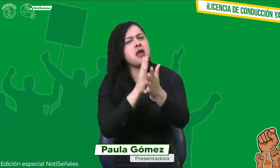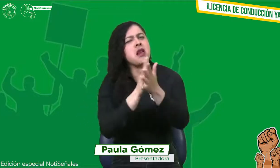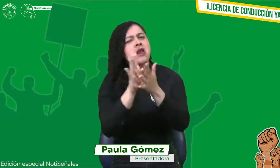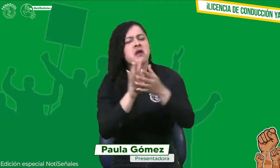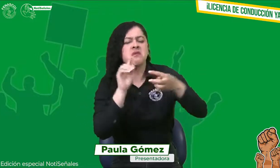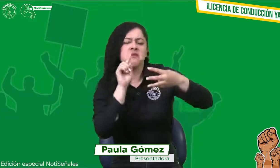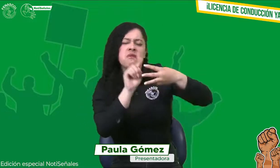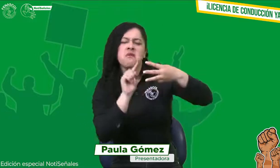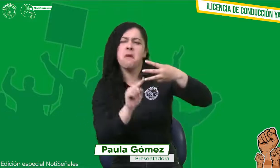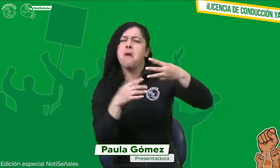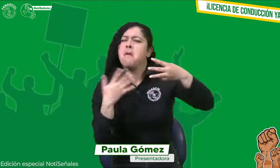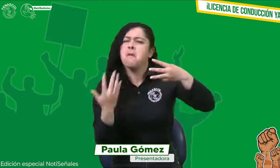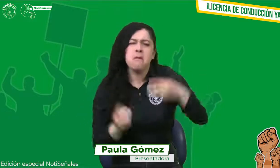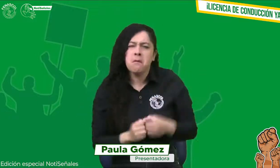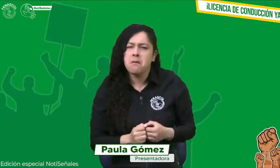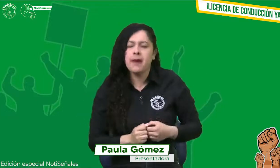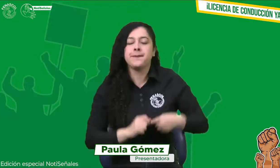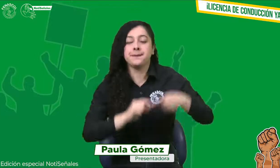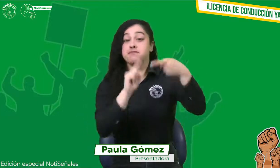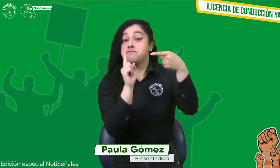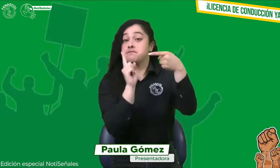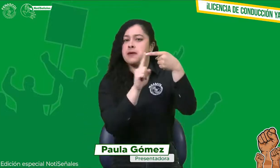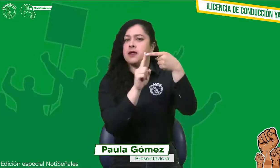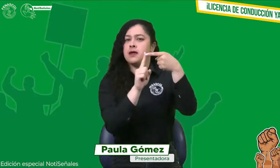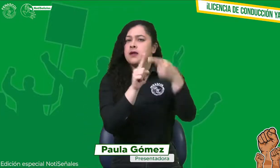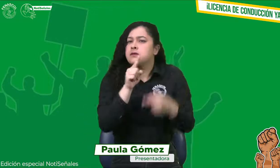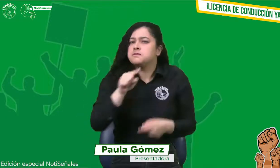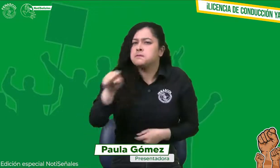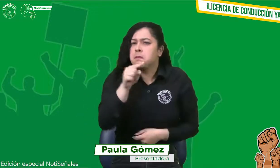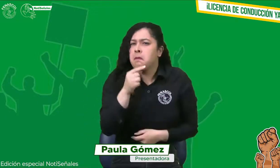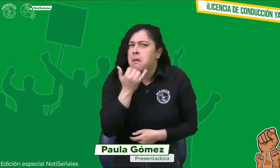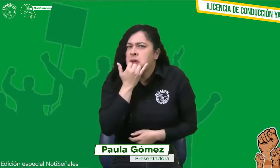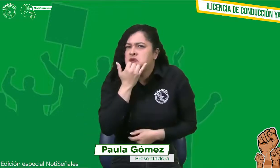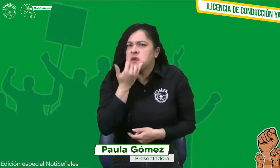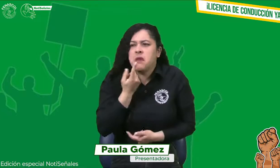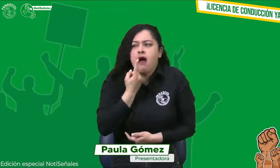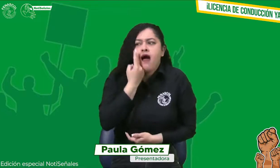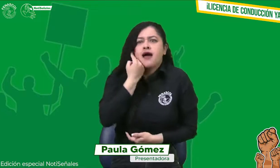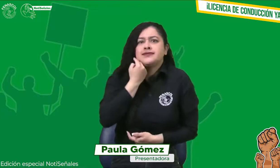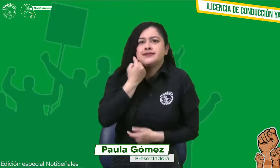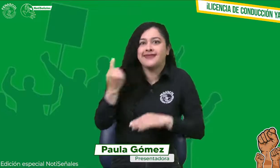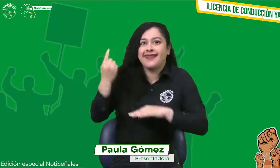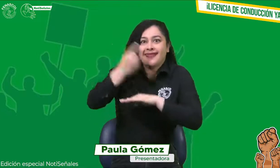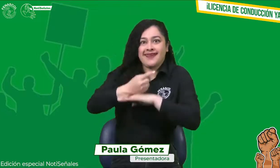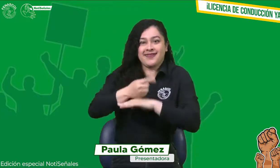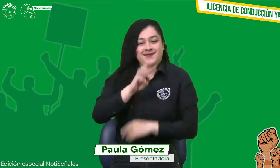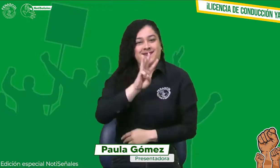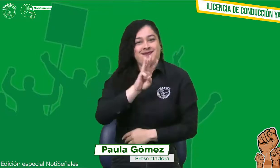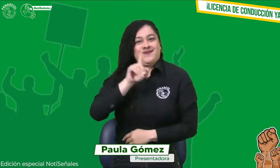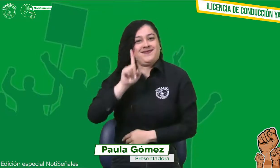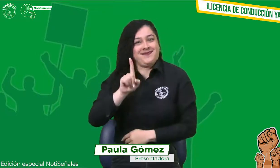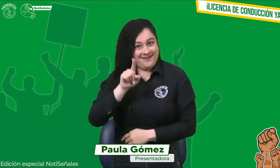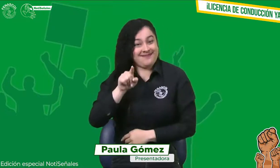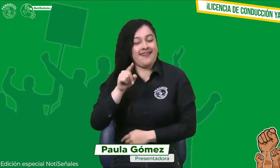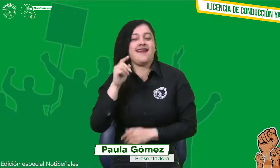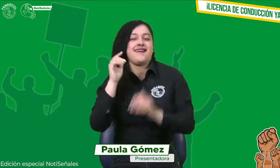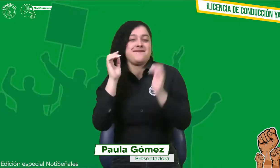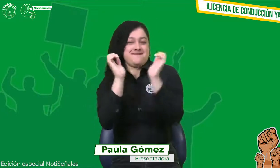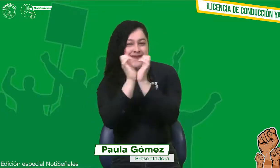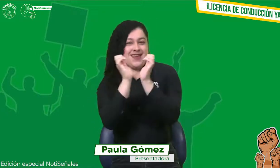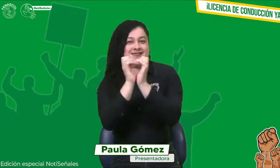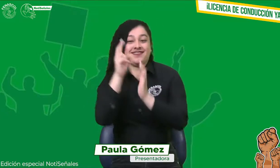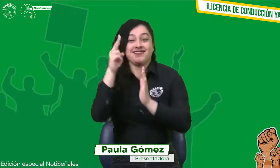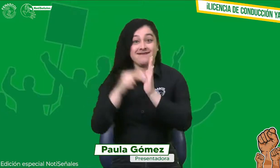Mejía y también Sandra Rojas. ¿Qué vamos a hablar? Vamos a hablar sobre la reunión que pasó